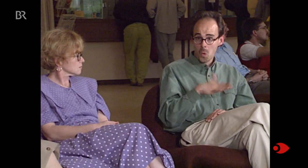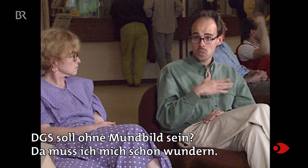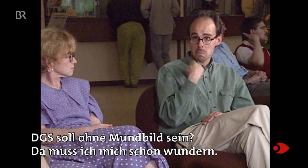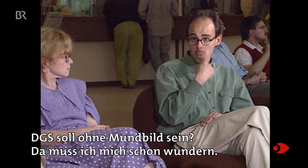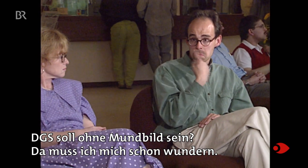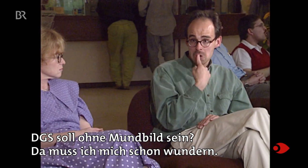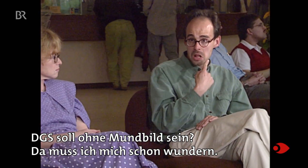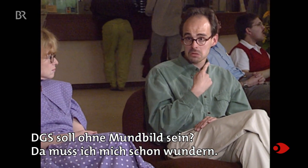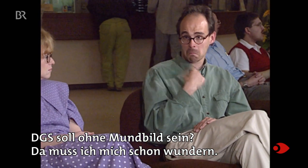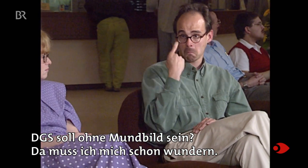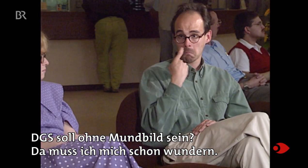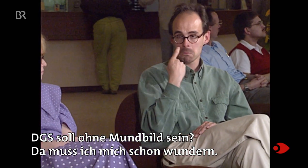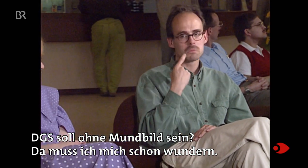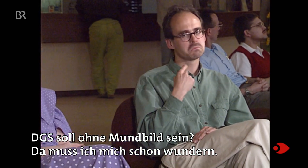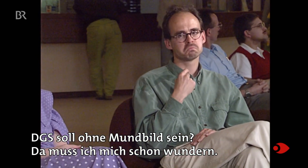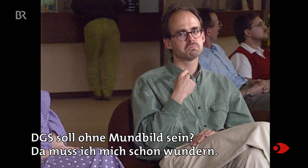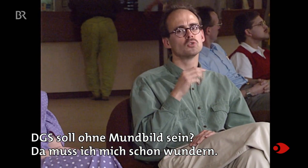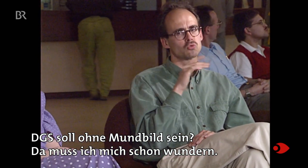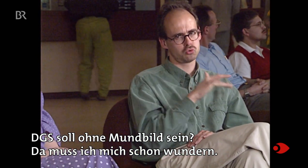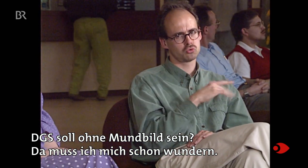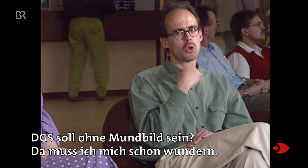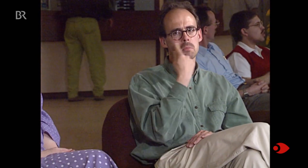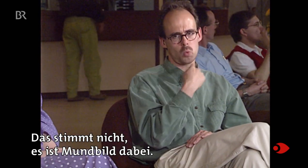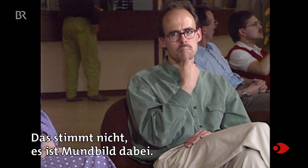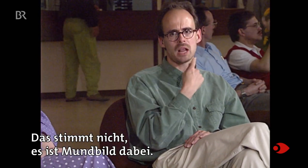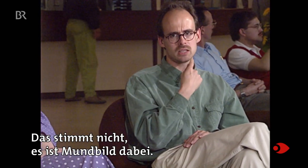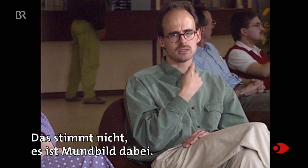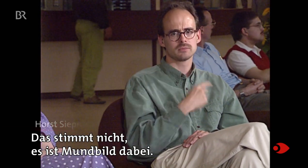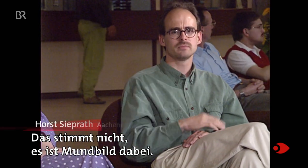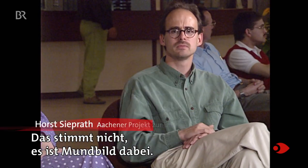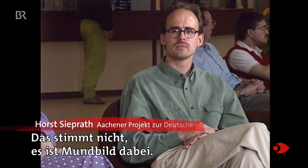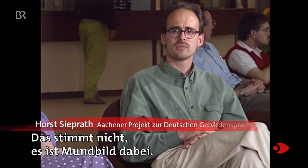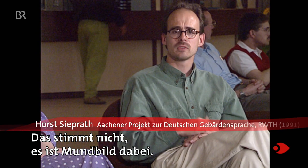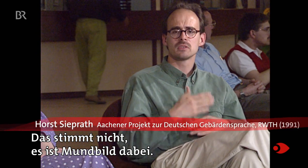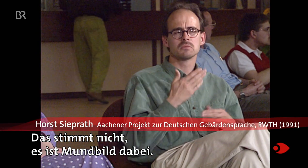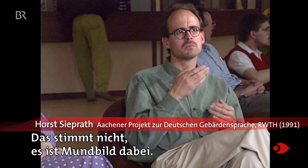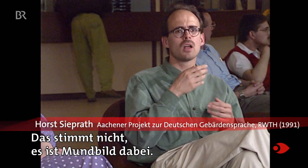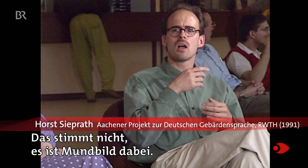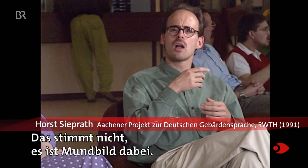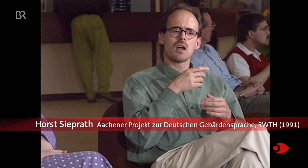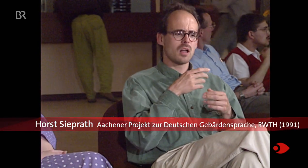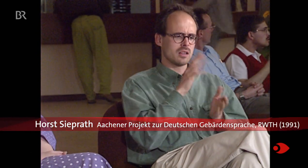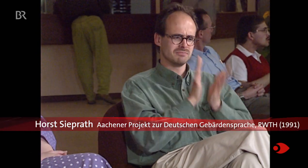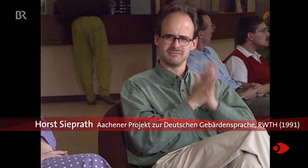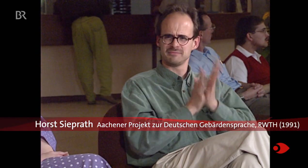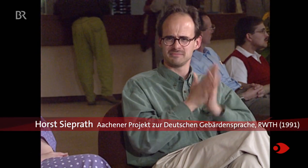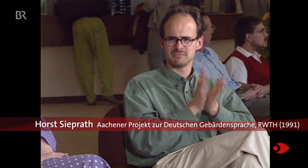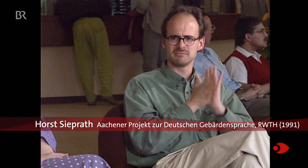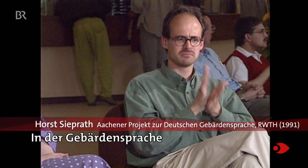DGS soll ohne Mundbild sein? Da muss ich mich schon wundern. Das stimmt nicht. Es ist Mundbild, dabei. In